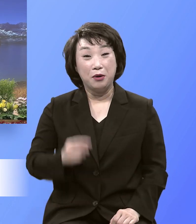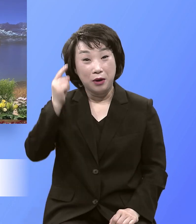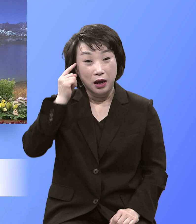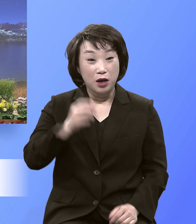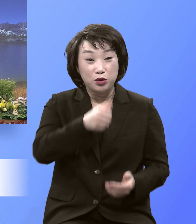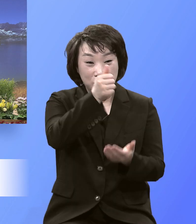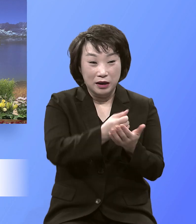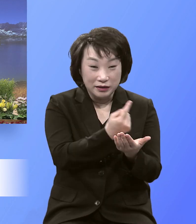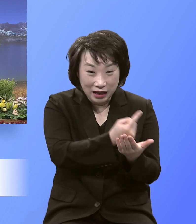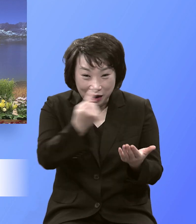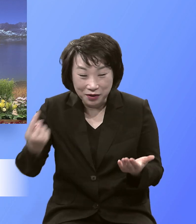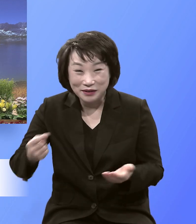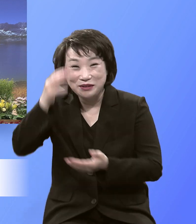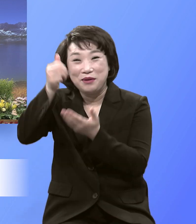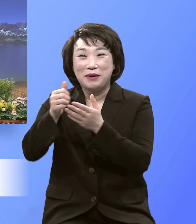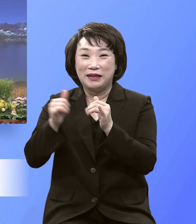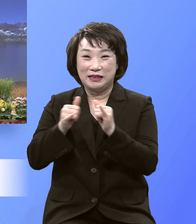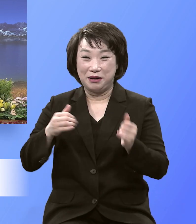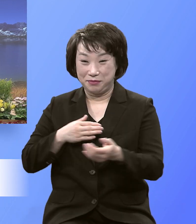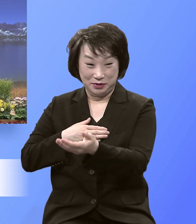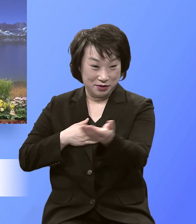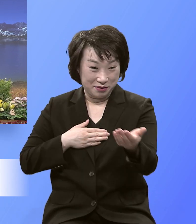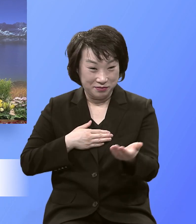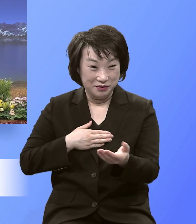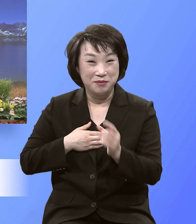죄에서 벗어난 성령의 사람.